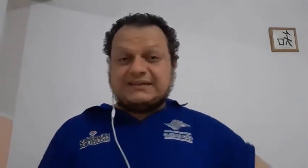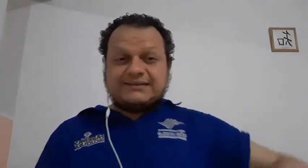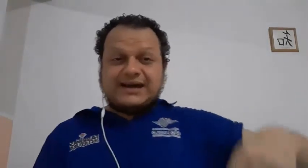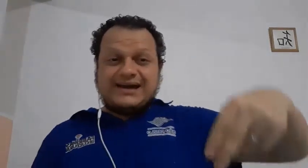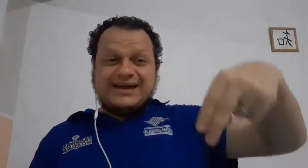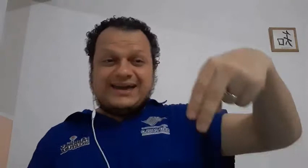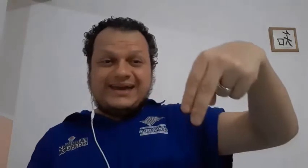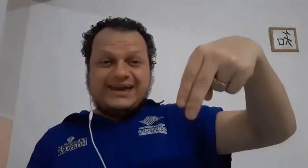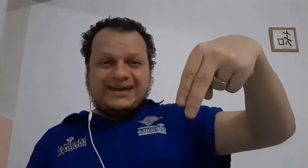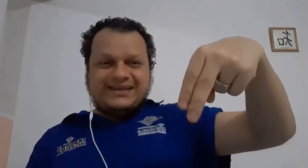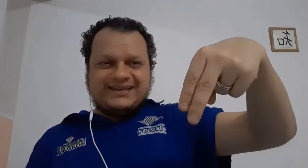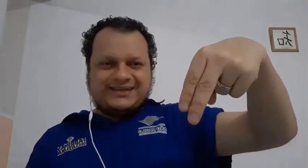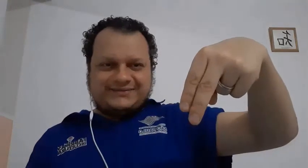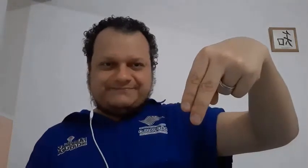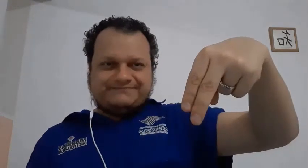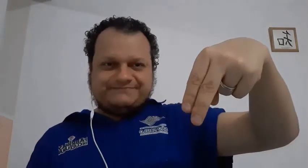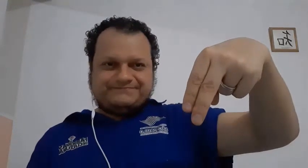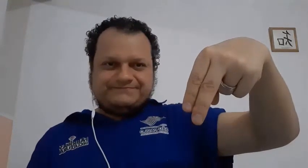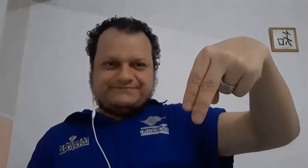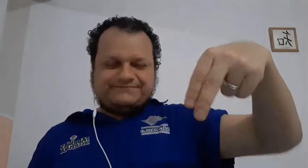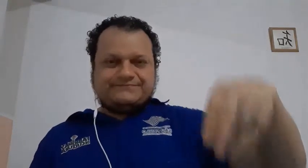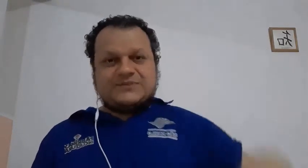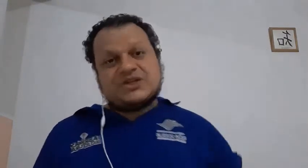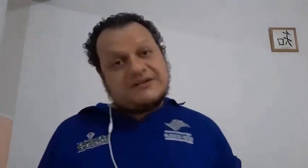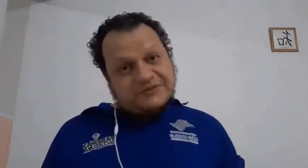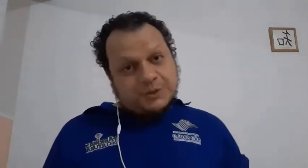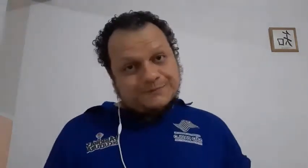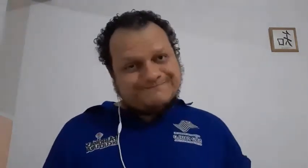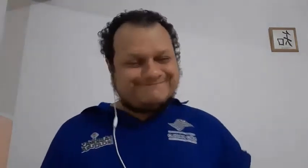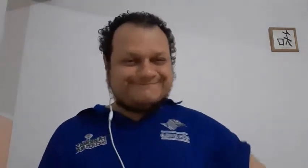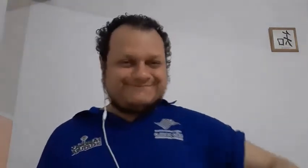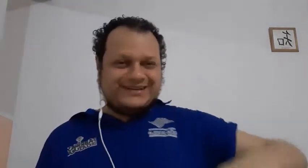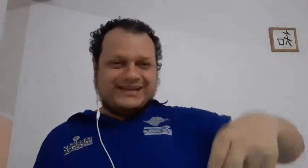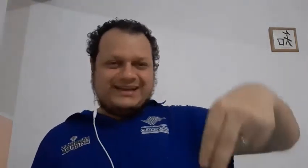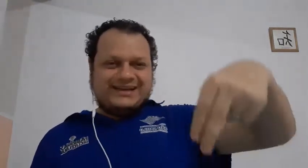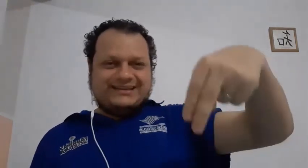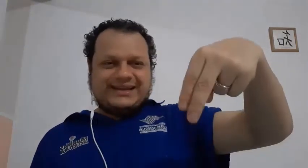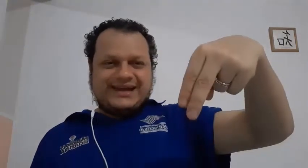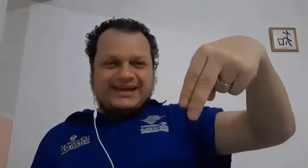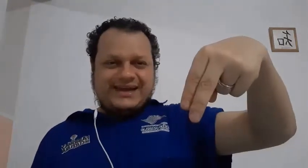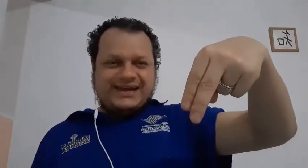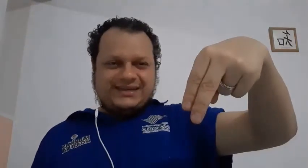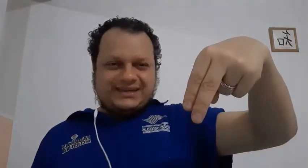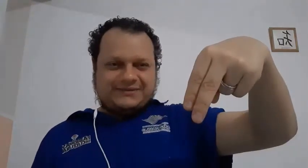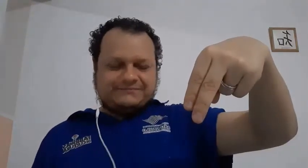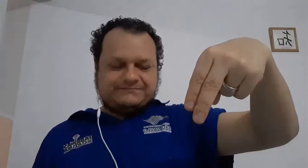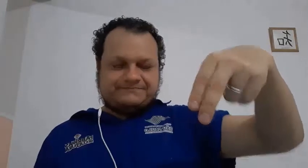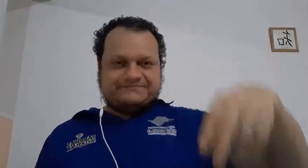Letra N de navio. Letra N.